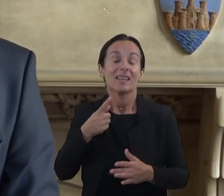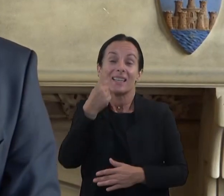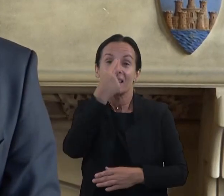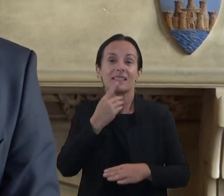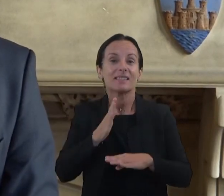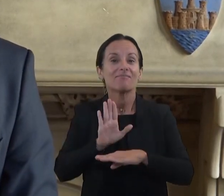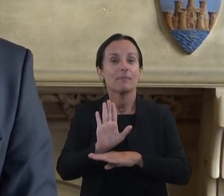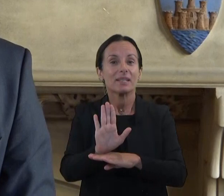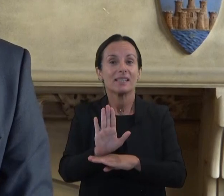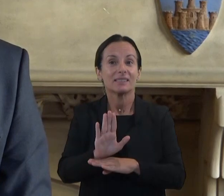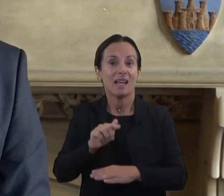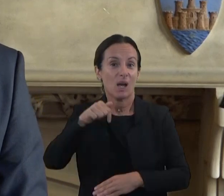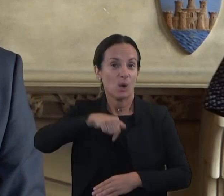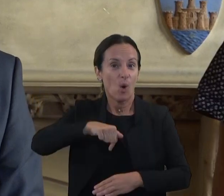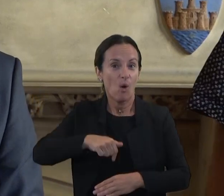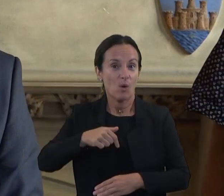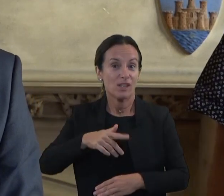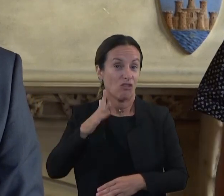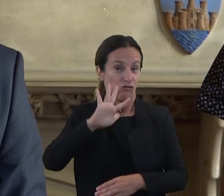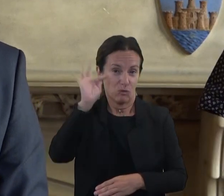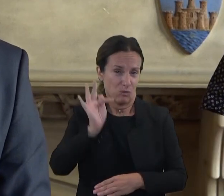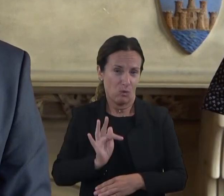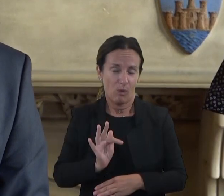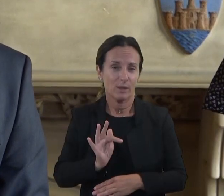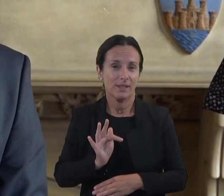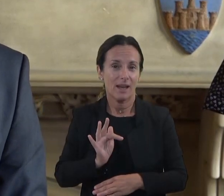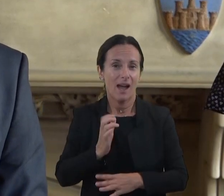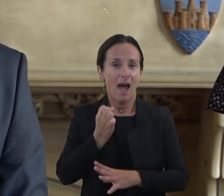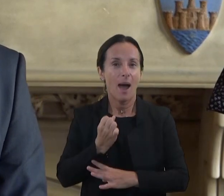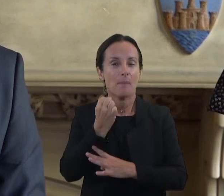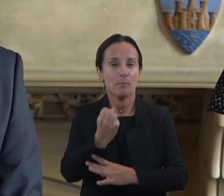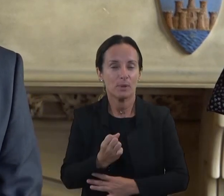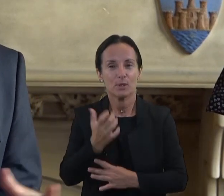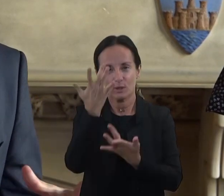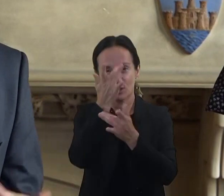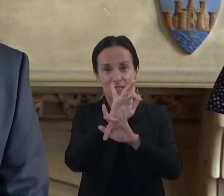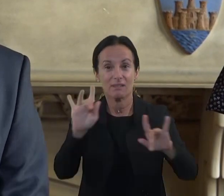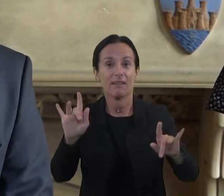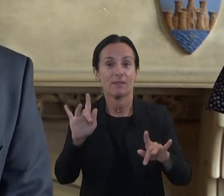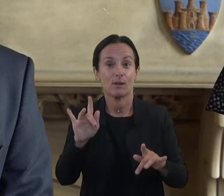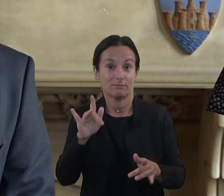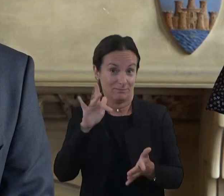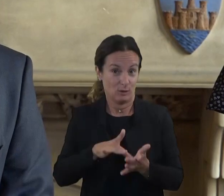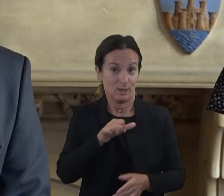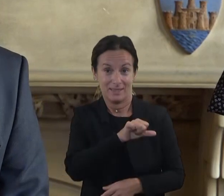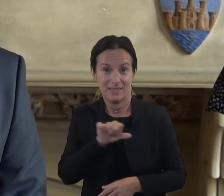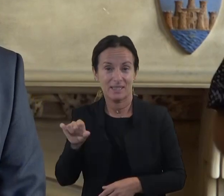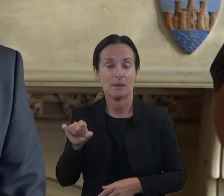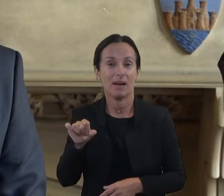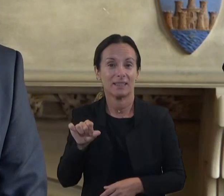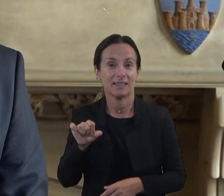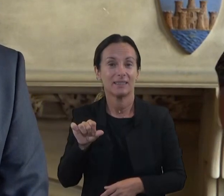a todo lo que representa, ¿no? Hoy este día, ¿no? de apoyo y de sensibilización en esta semana